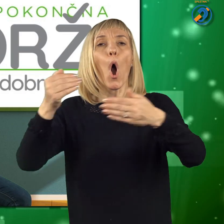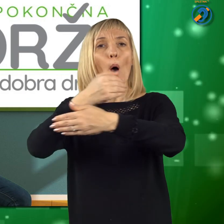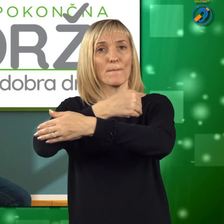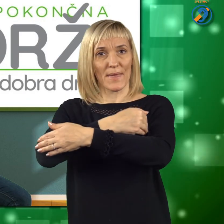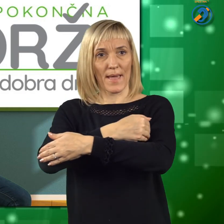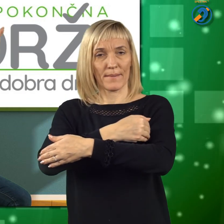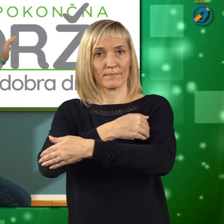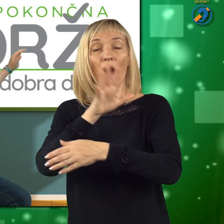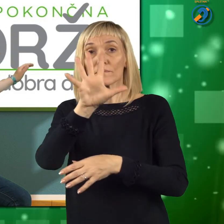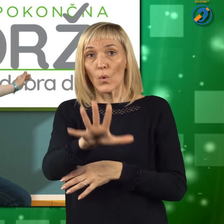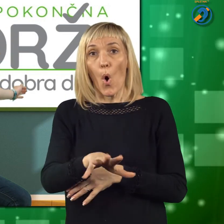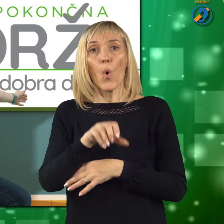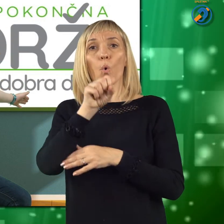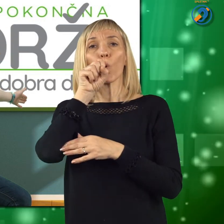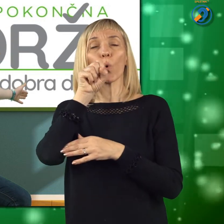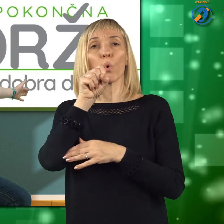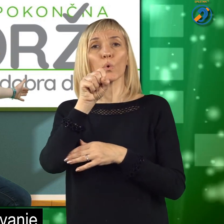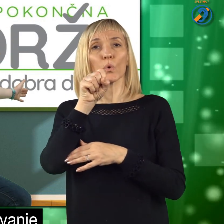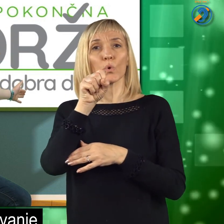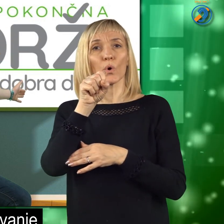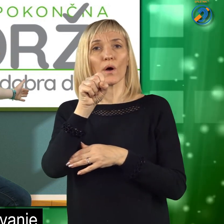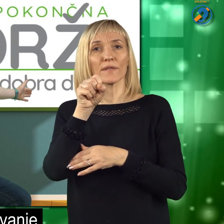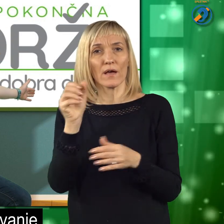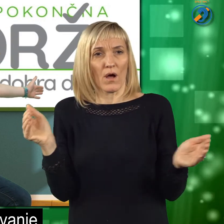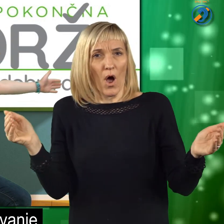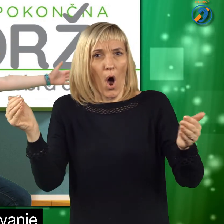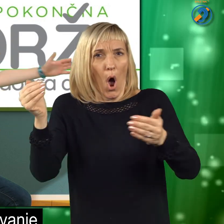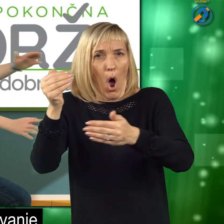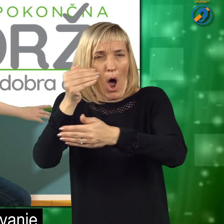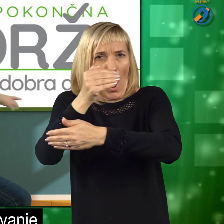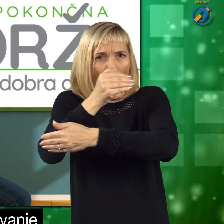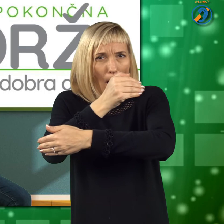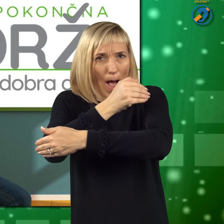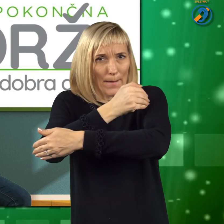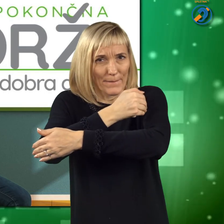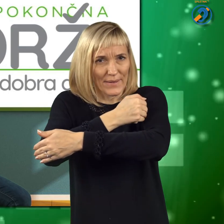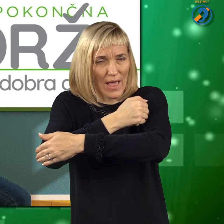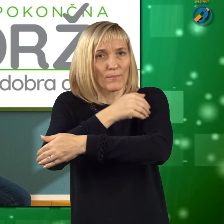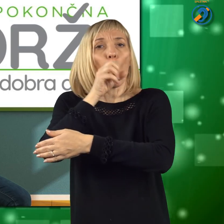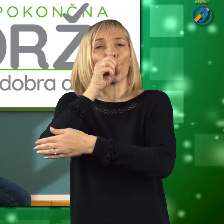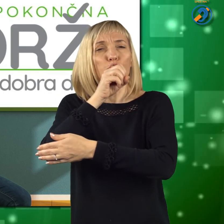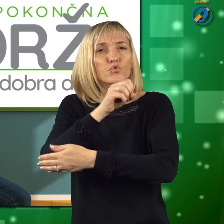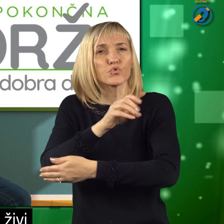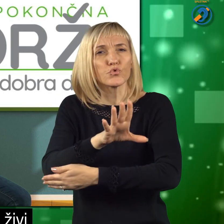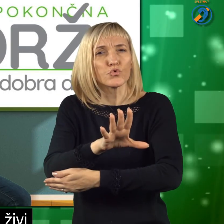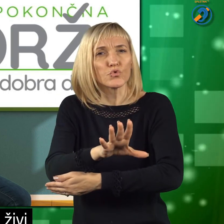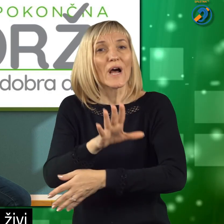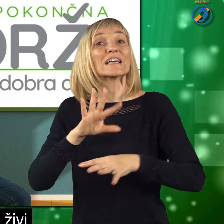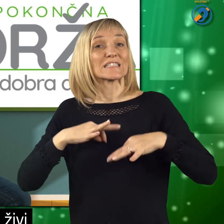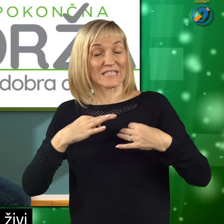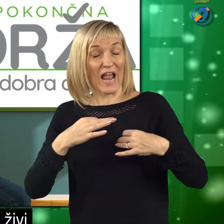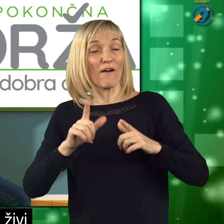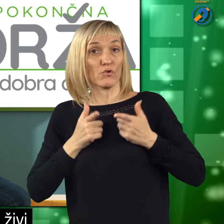Objem. Vdih. Tvoje potovanje v objemu se konča. Vzdih. Zdravo le